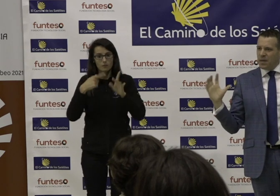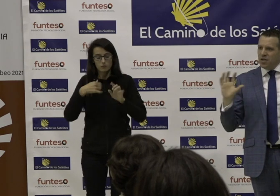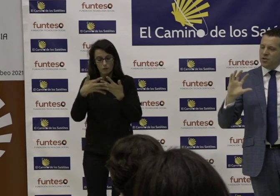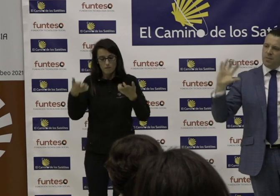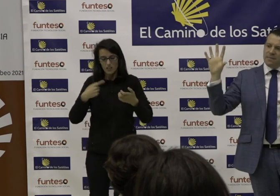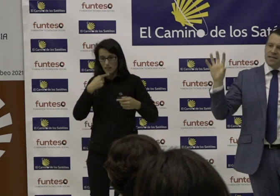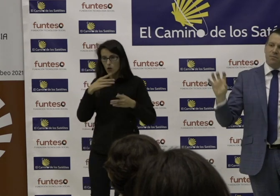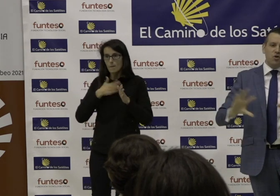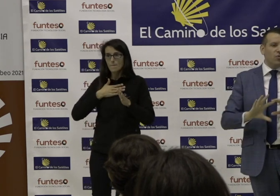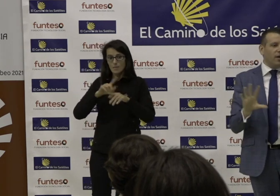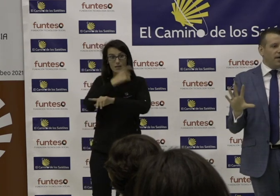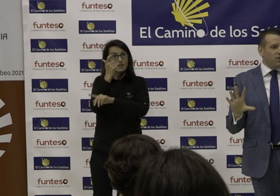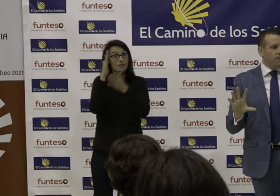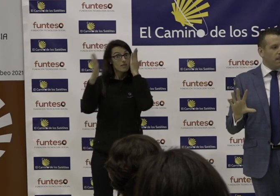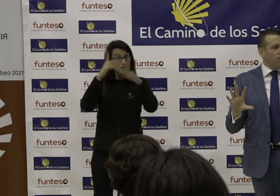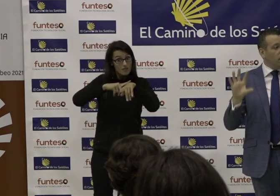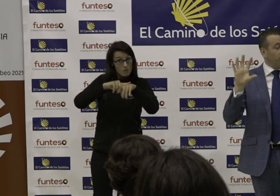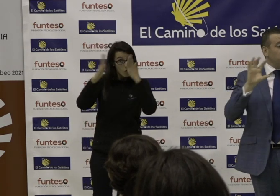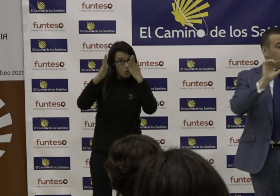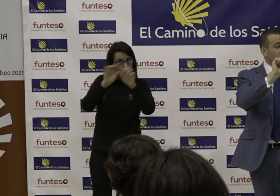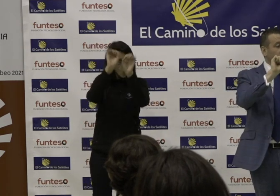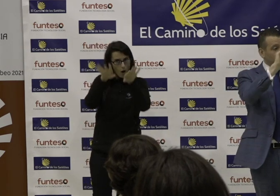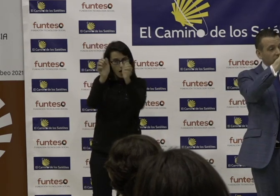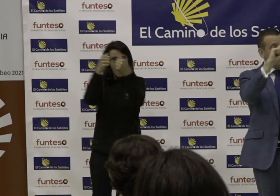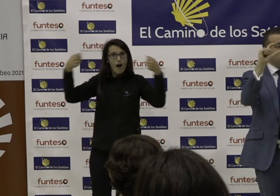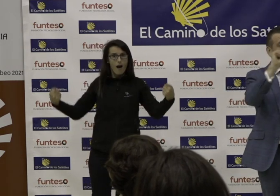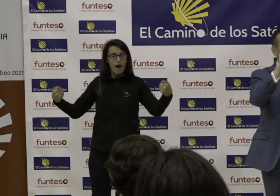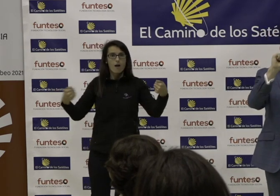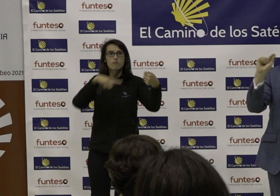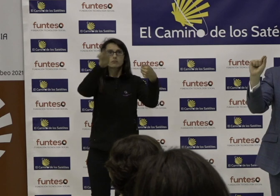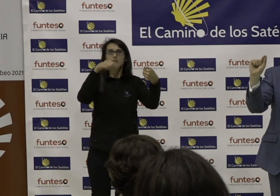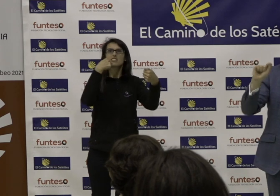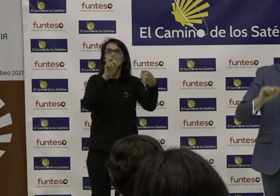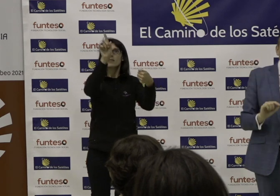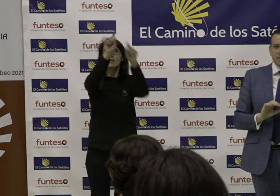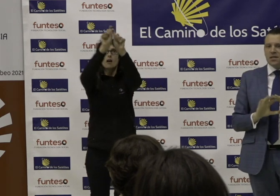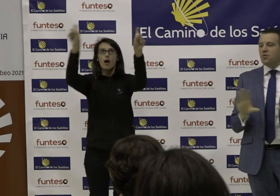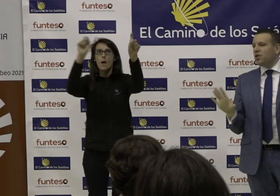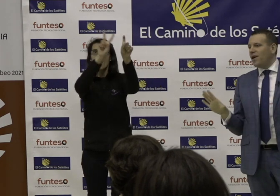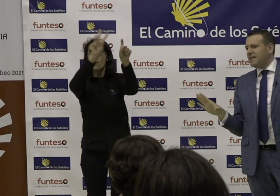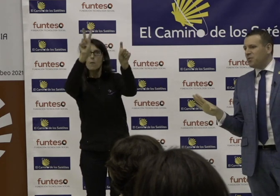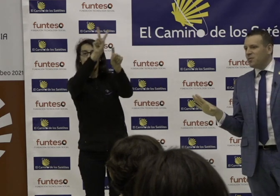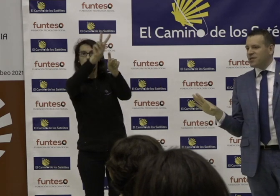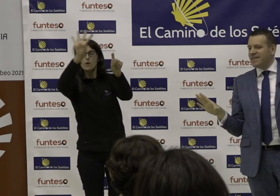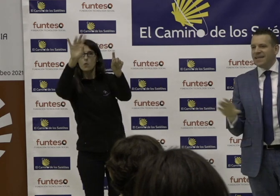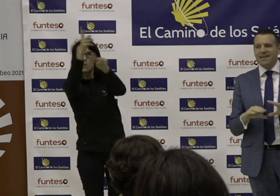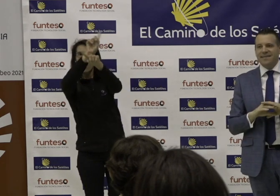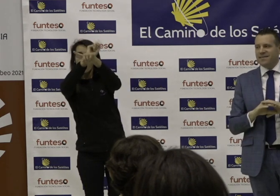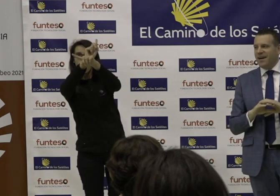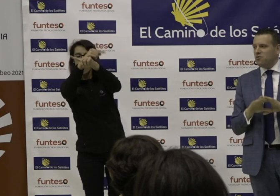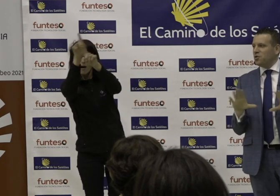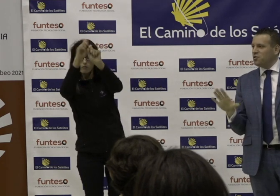armario. Yo, para mí, el tiempo es como un armario que pone encima 24 horas. Las 24 horas las podemos